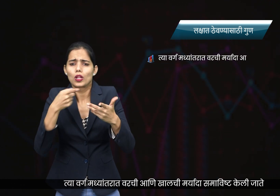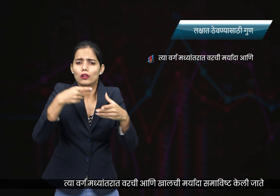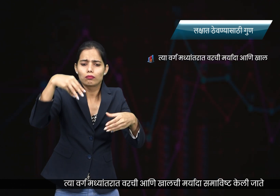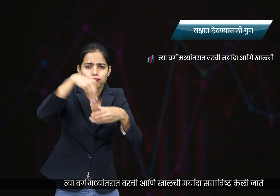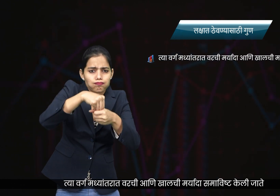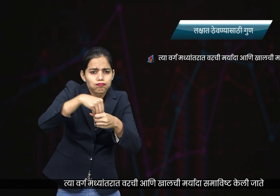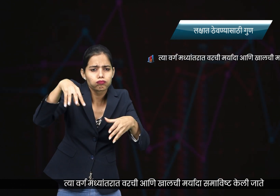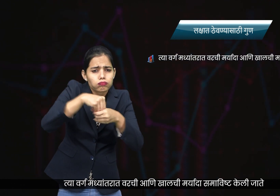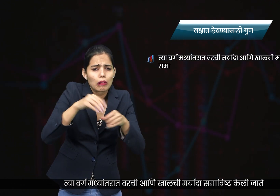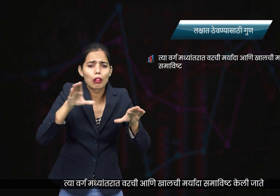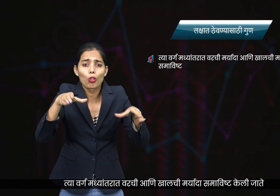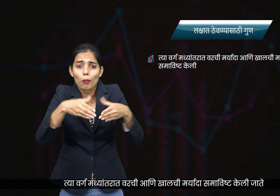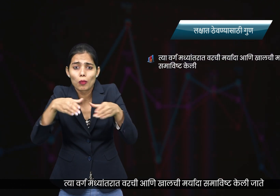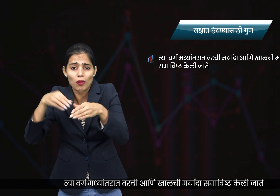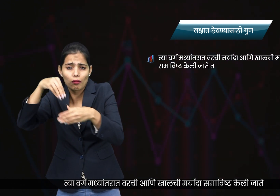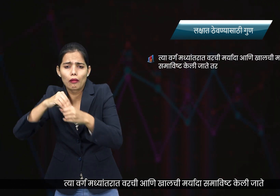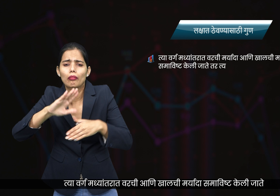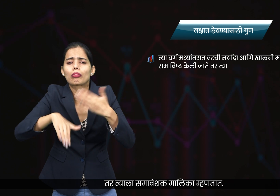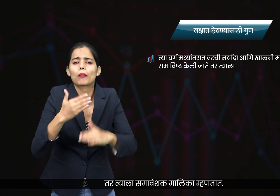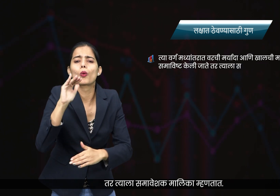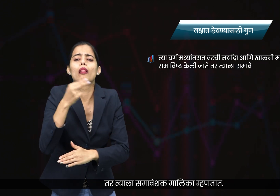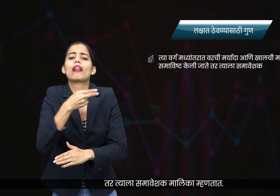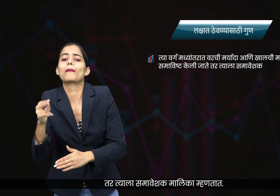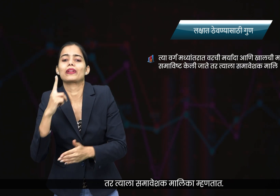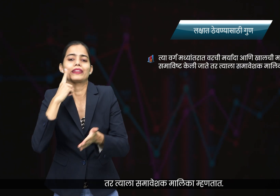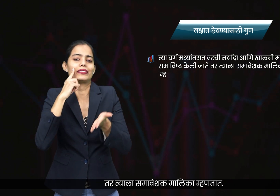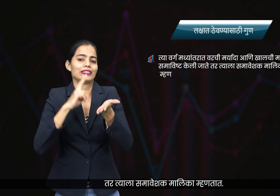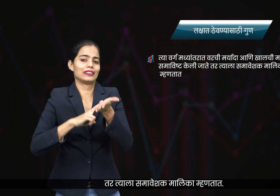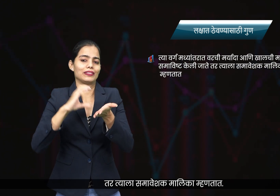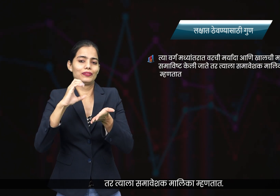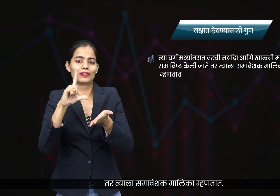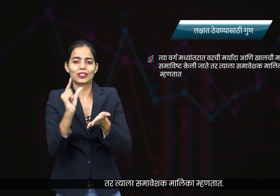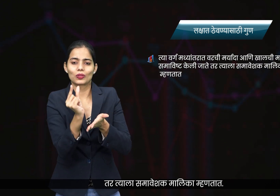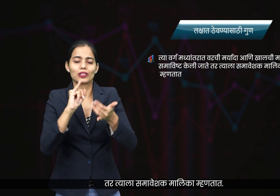खालची मर्यादा समाविष्ट केली जाते तर त्याला समावेशक मालिका म्हणतात.